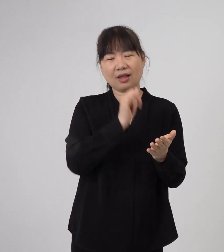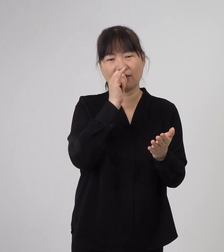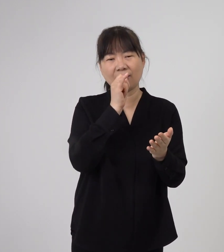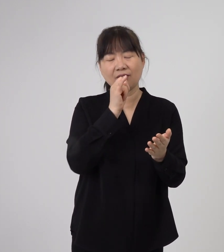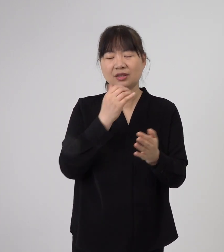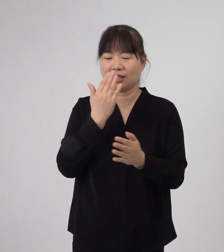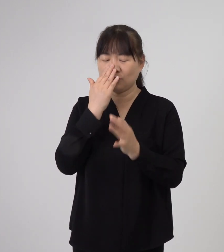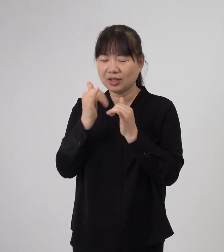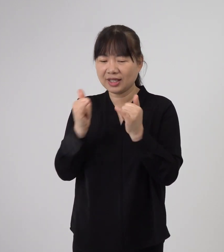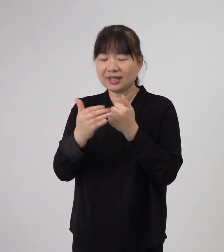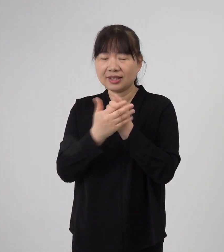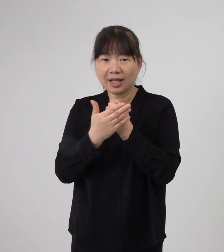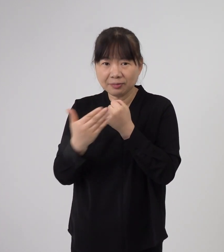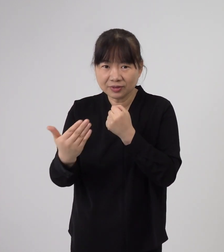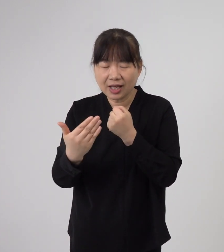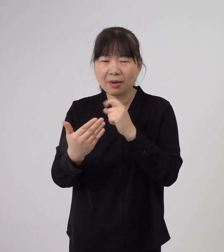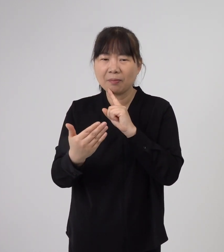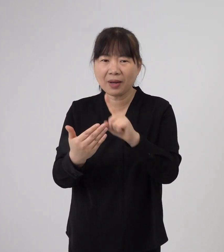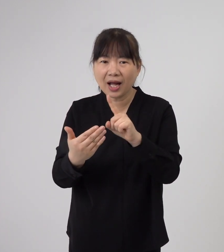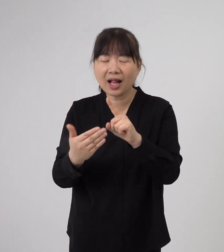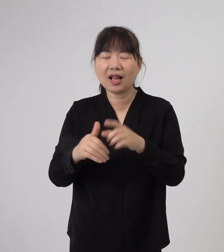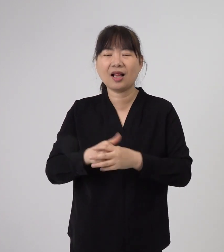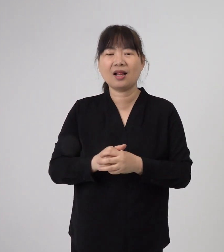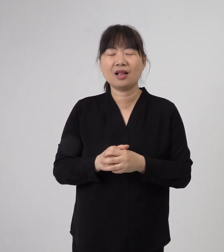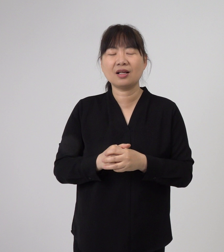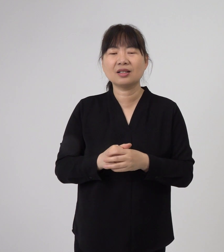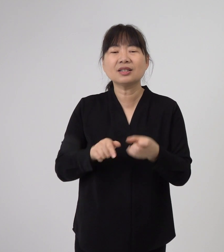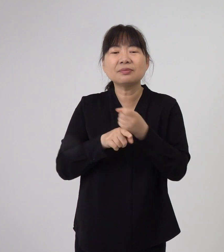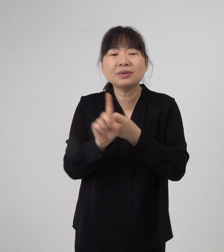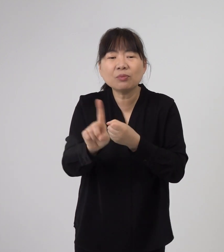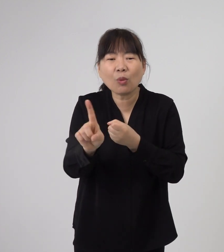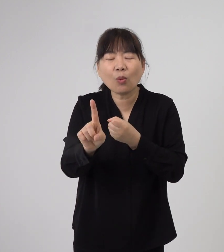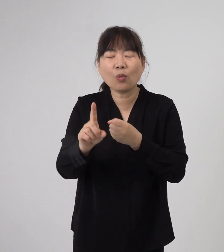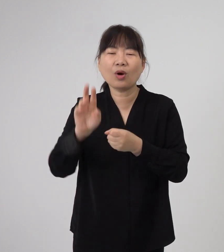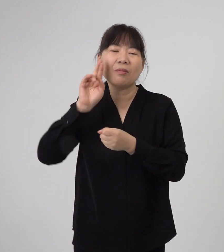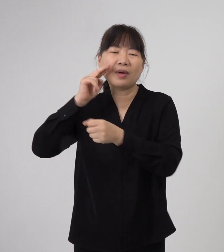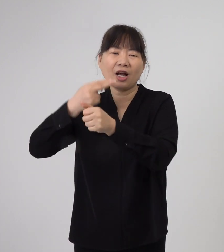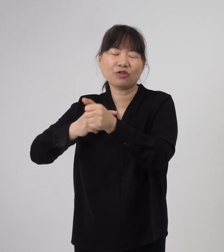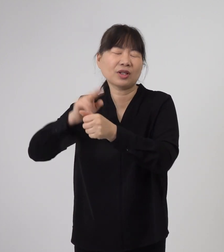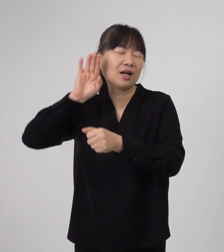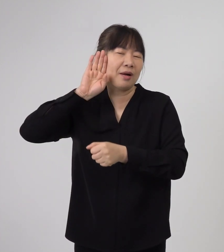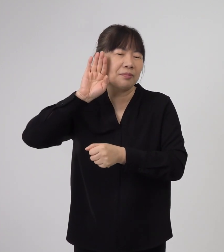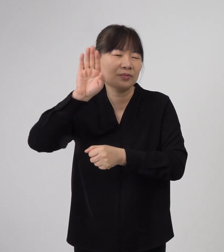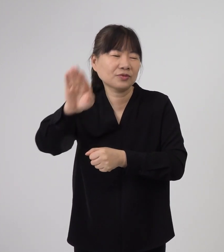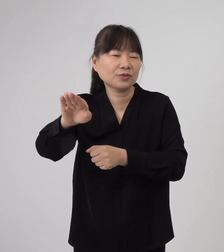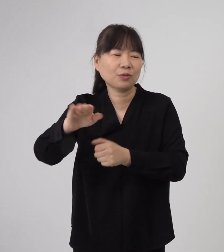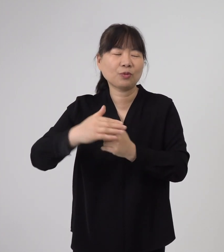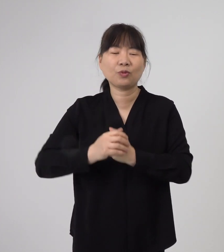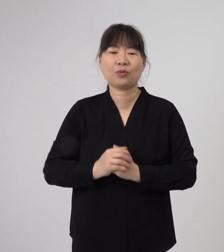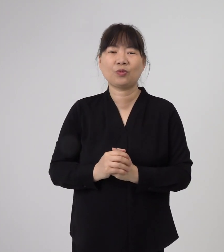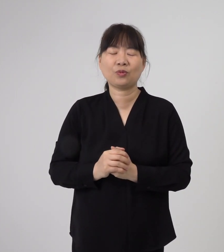여기에서 어떤 바울의 의도가 드러나는가 하면 바울은 앞으로 계속